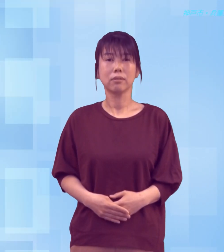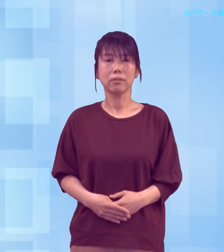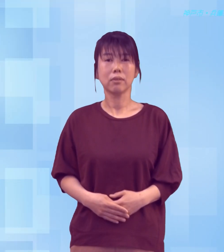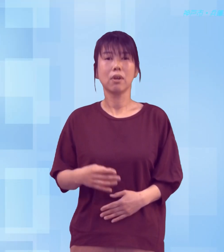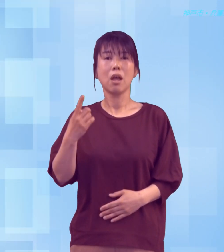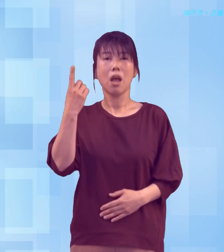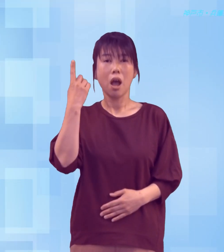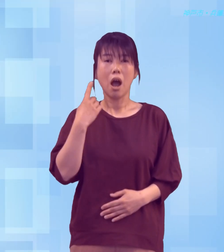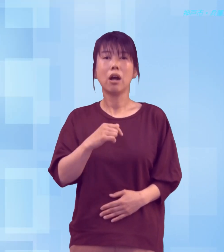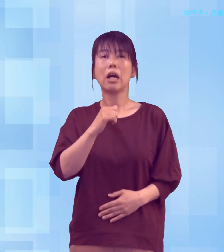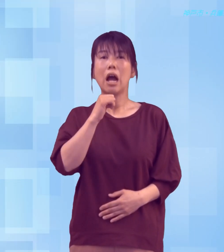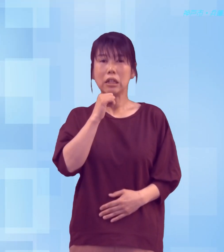明石海峡大橋